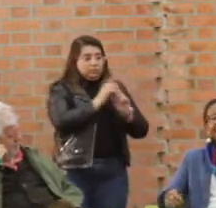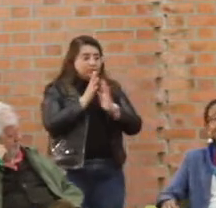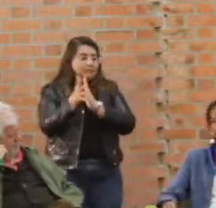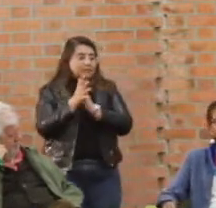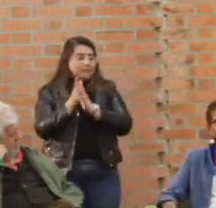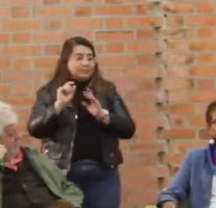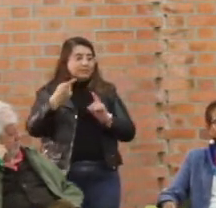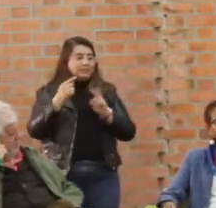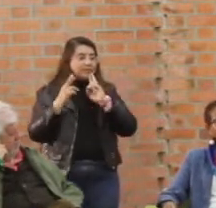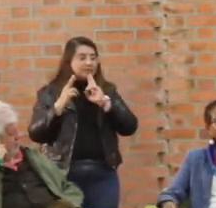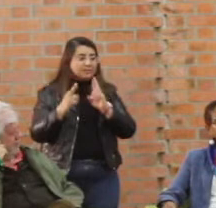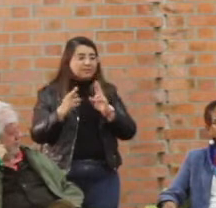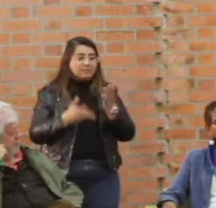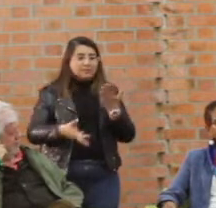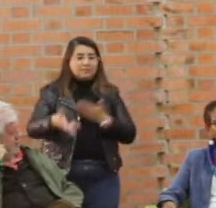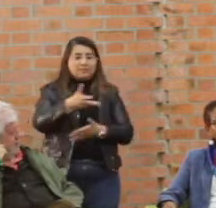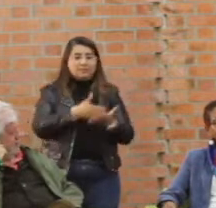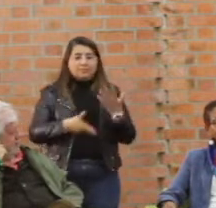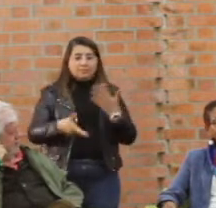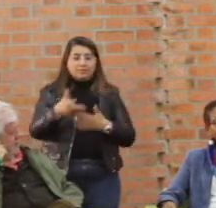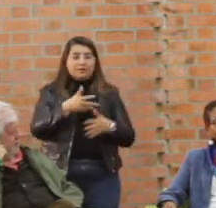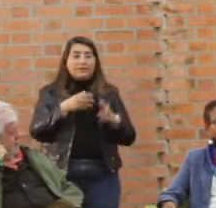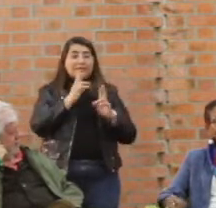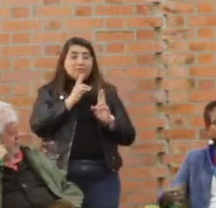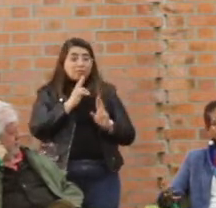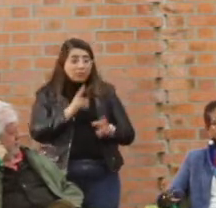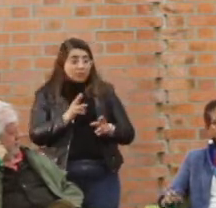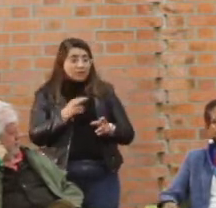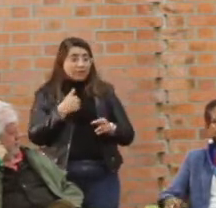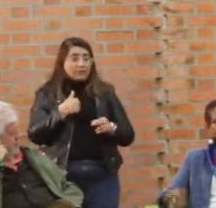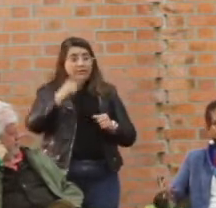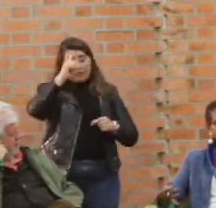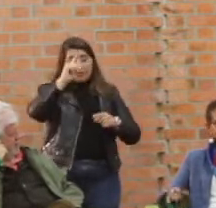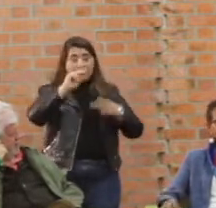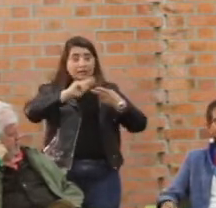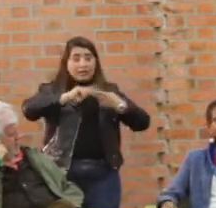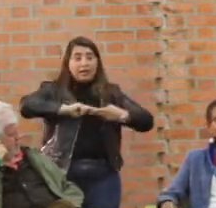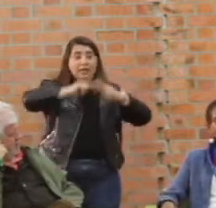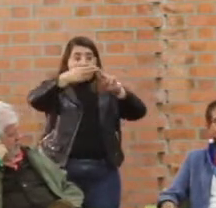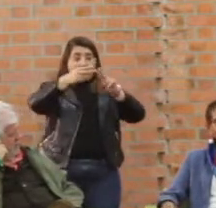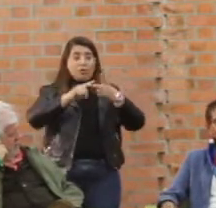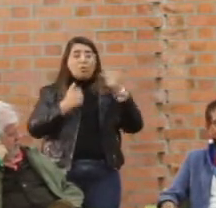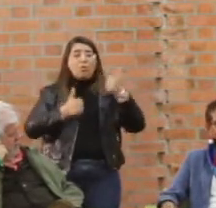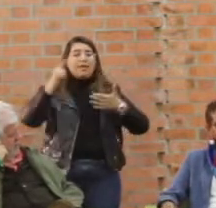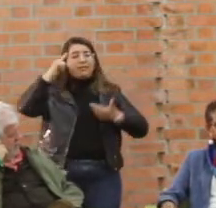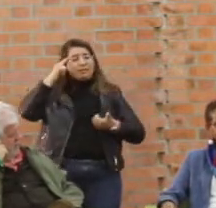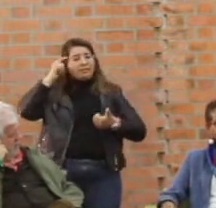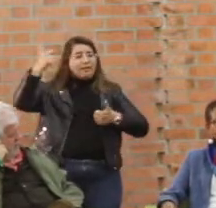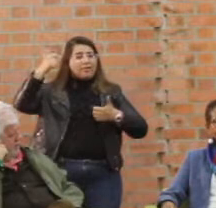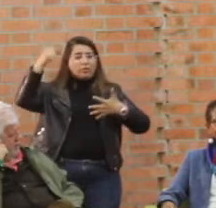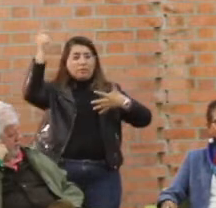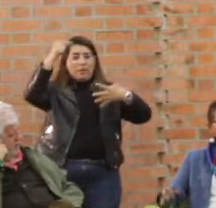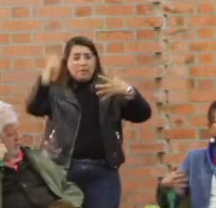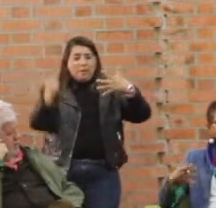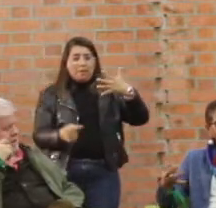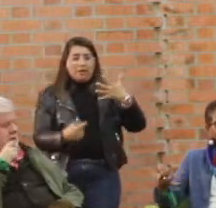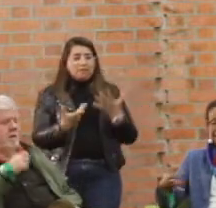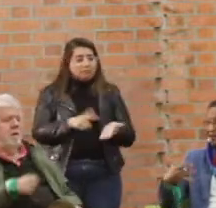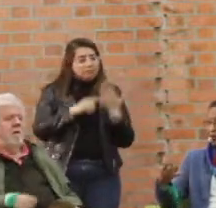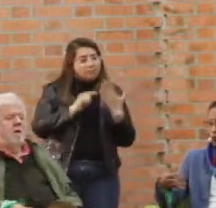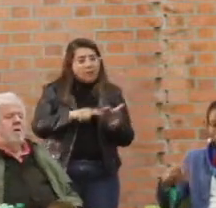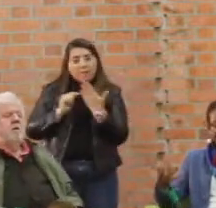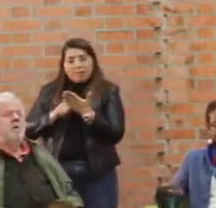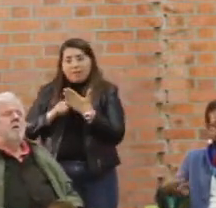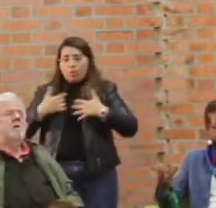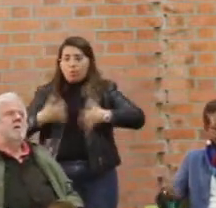y no solamente para las respuestas sino también por las preguntas por los retos que empiezan a aparecer O sea que se